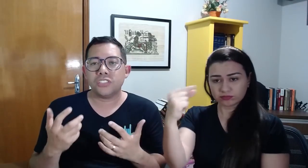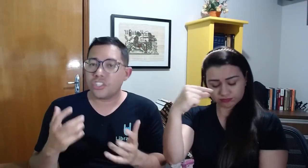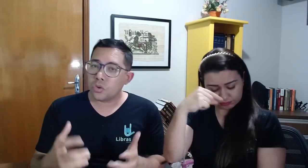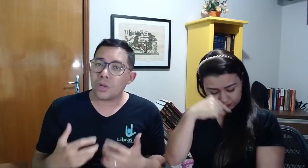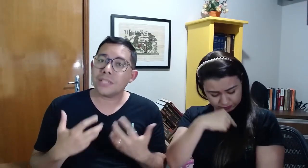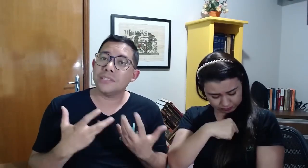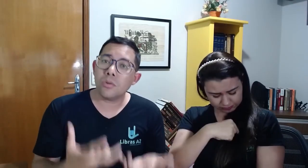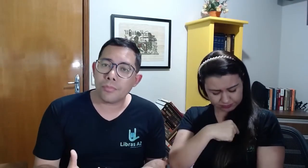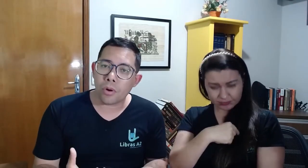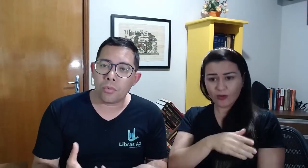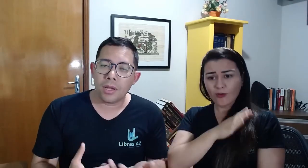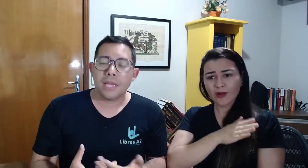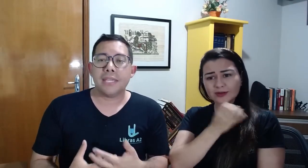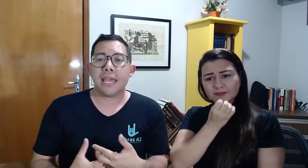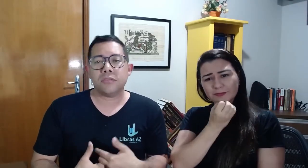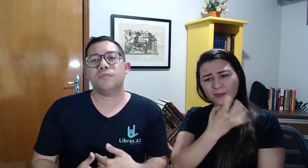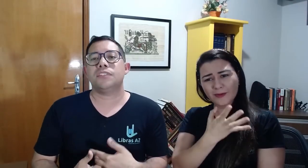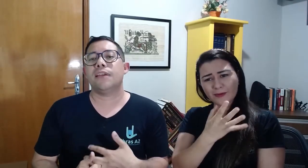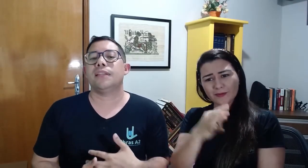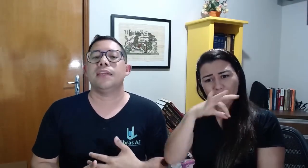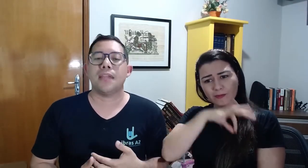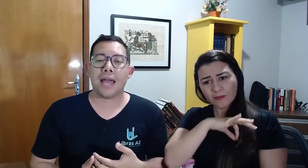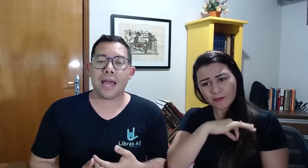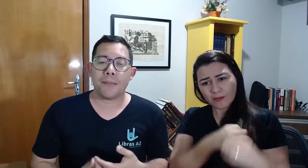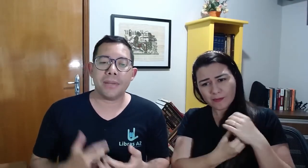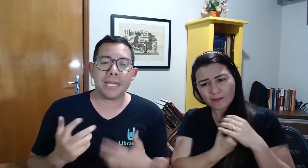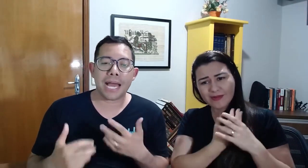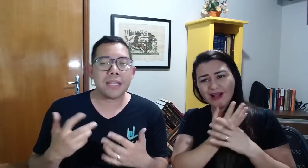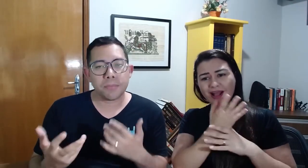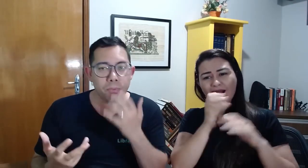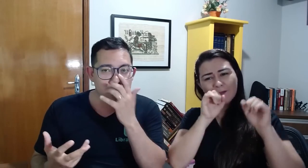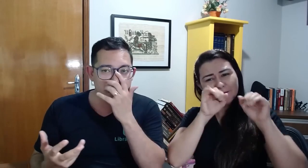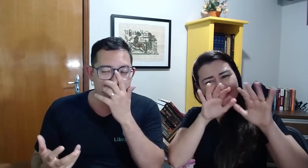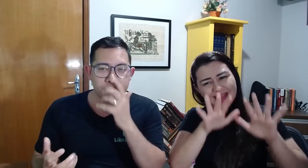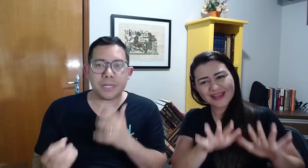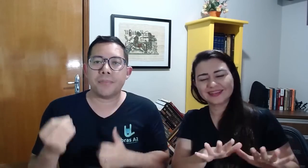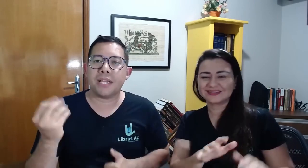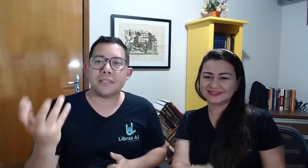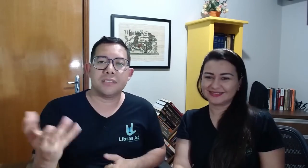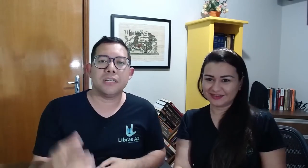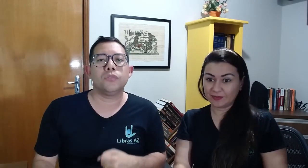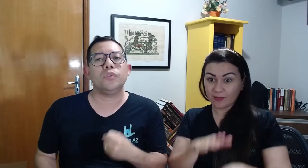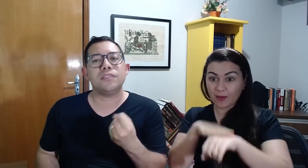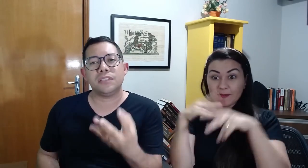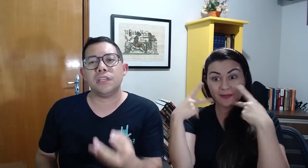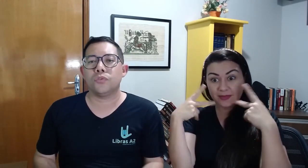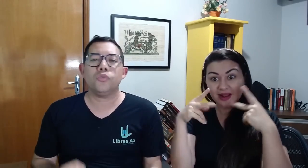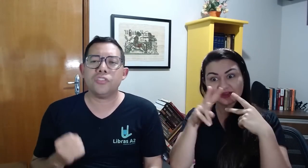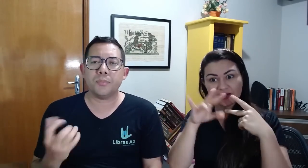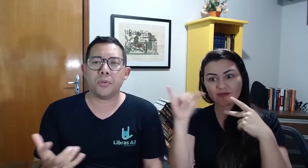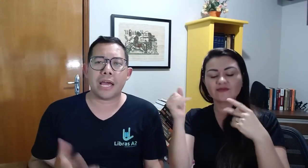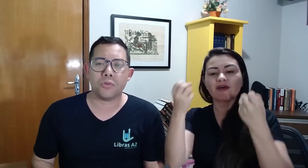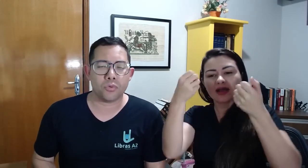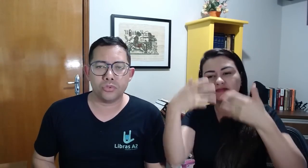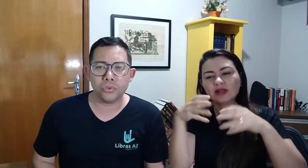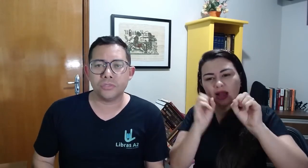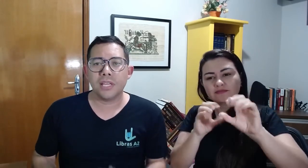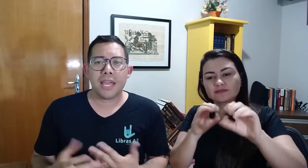em coração bom. E é isso que você vai ter que aplicar depois, por exemplo, na pregação, no ensino, no discipulado com os surdos. É